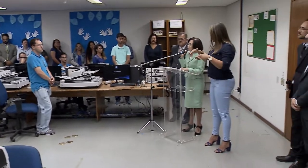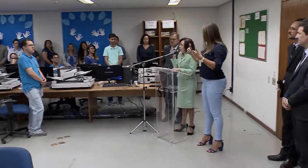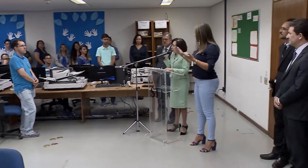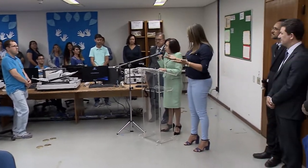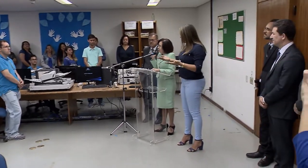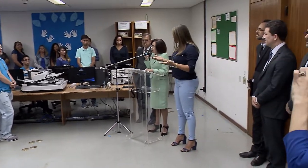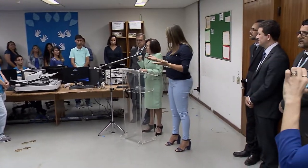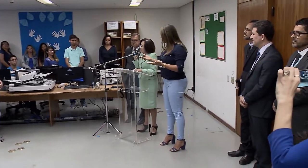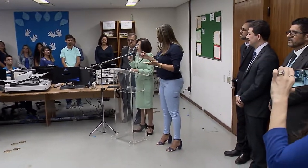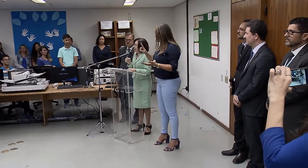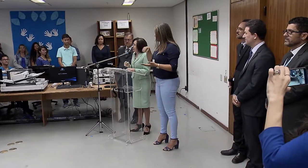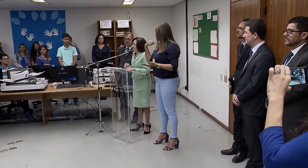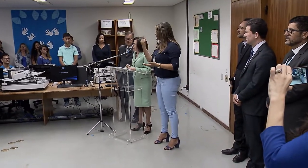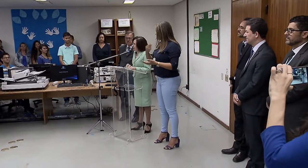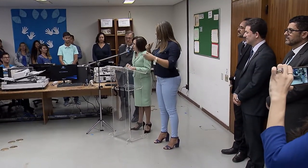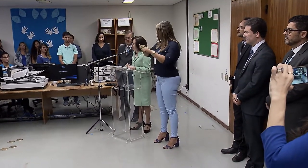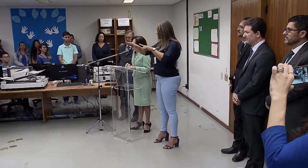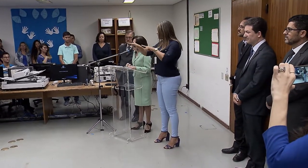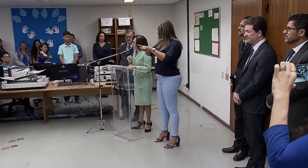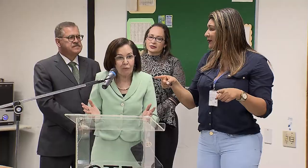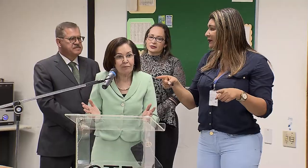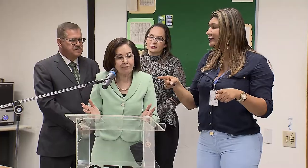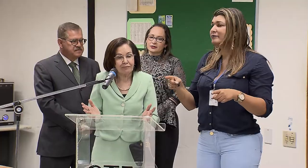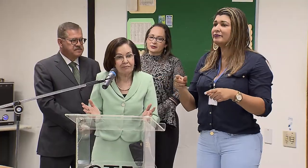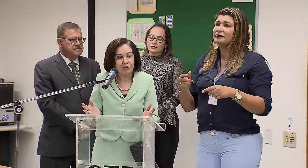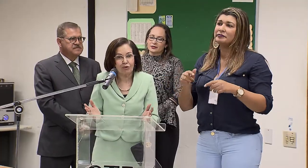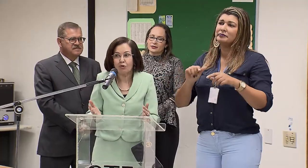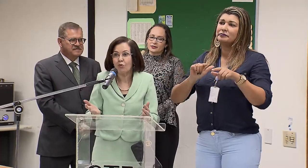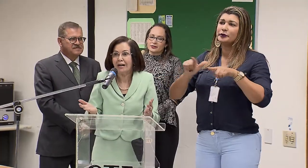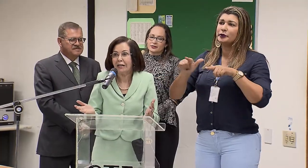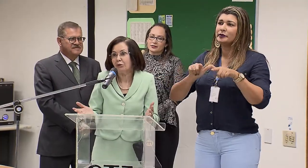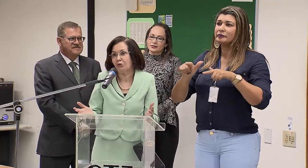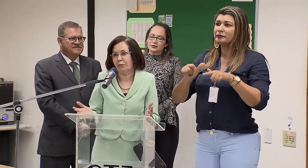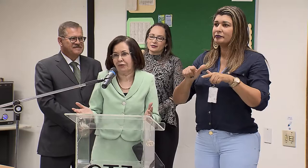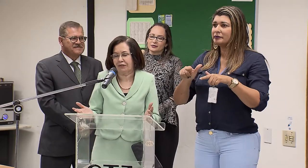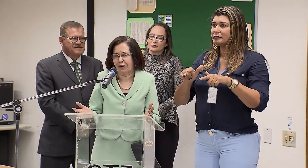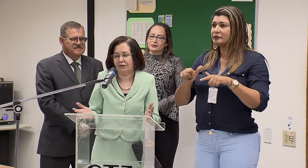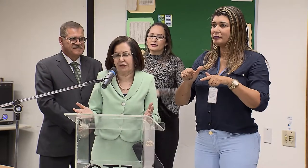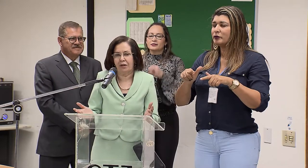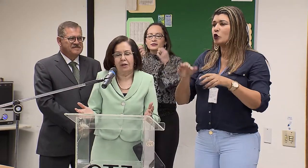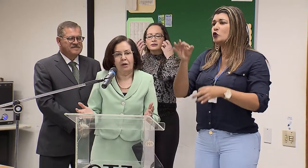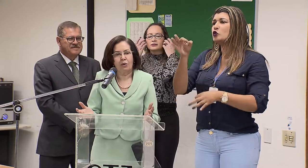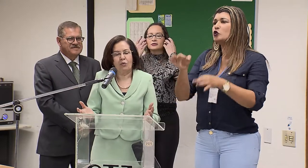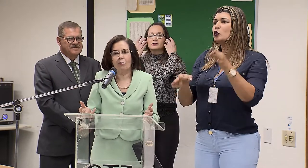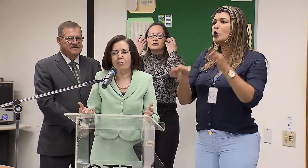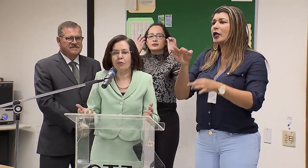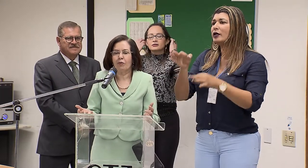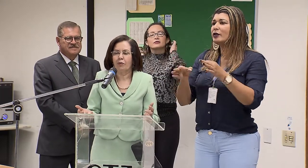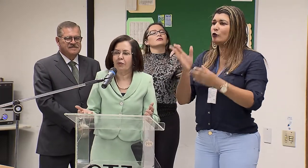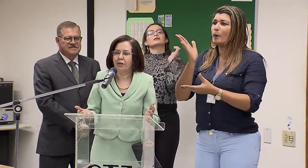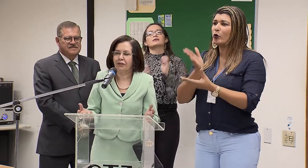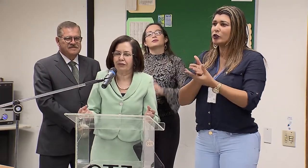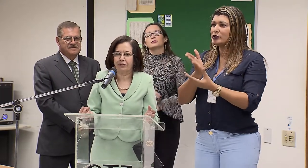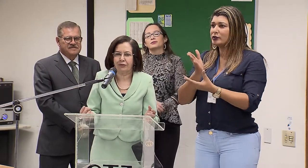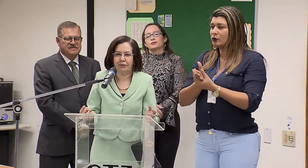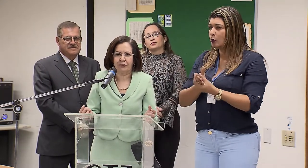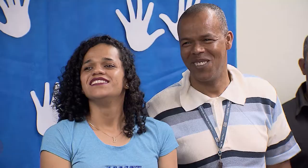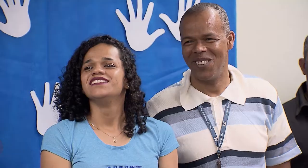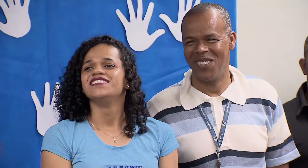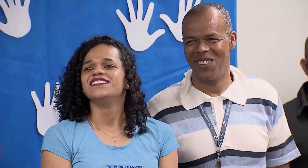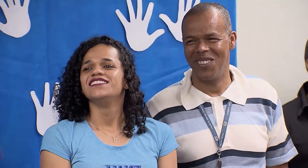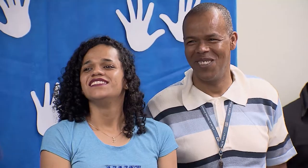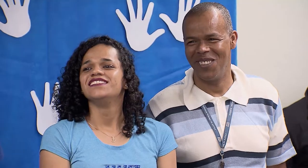foi em comemoração ao Dia Nacional dos Surdos. No evento, a presidente do STJ e o vice-presidente, ministro Humberto